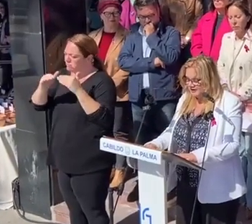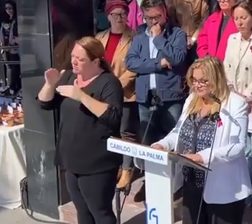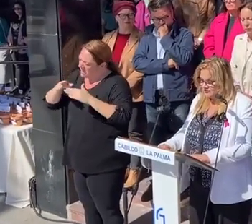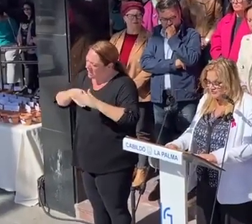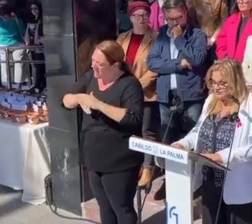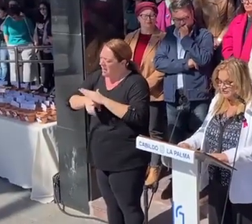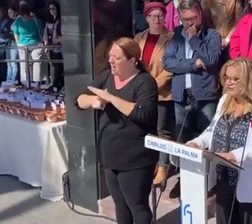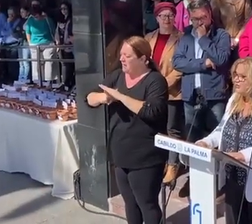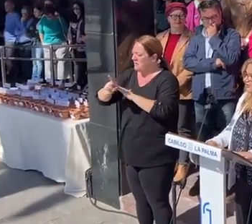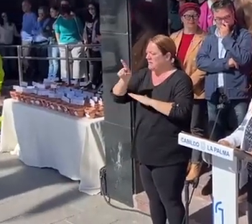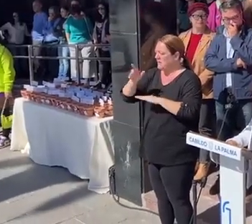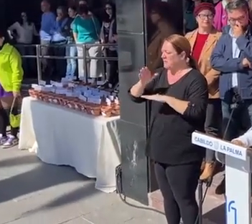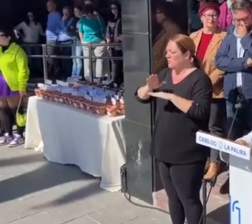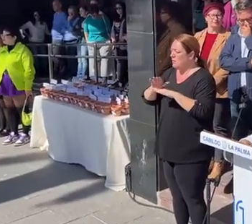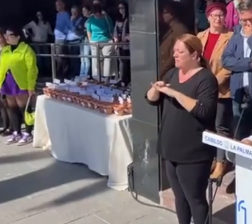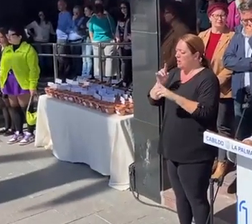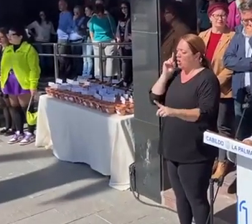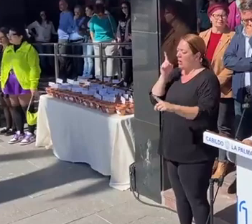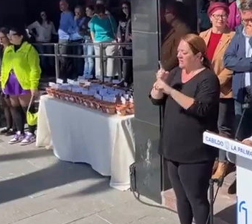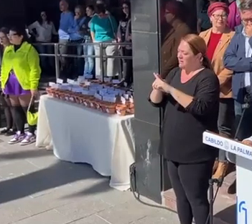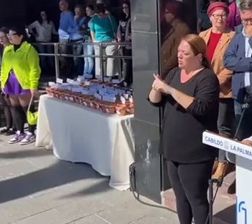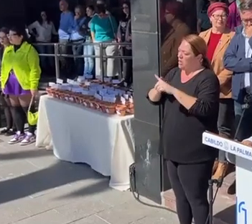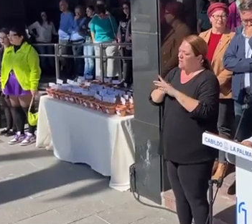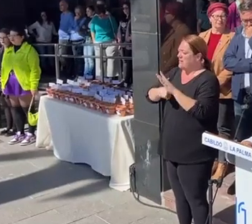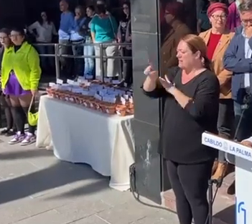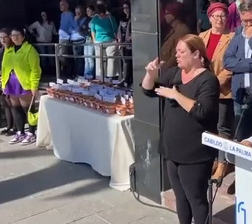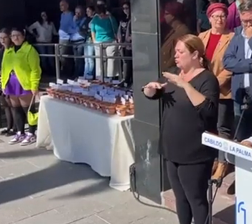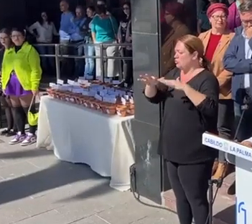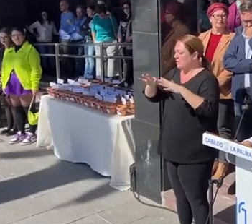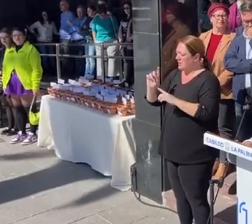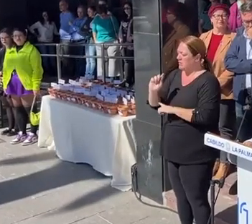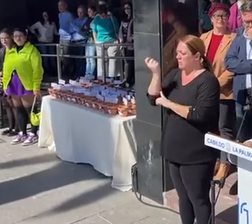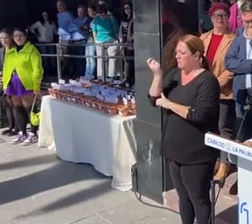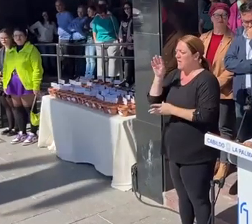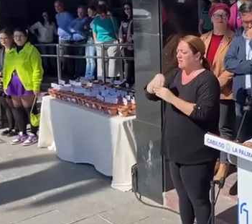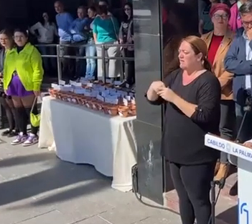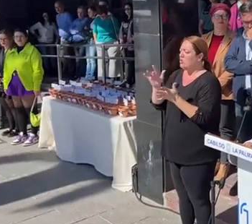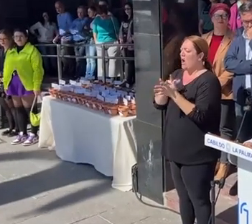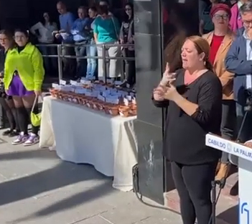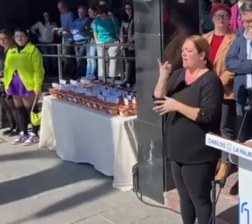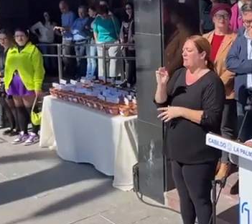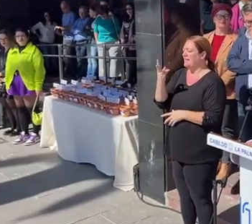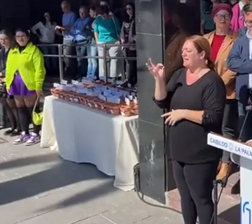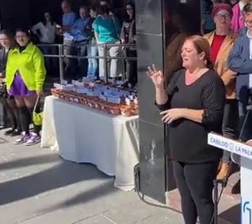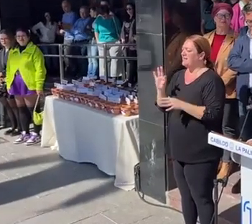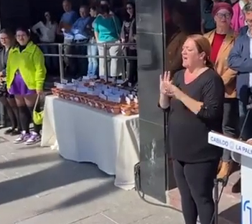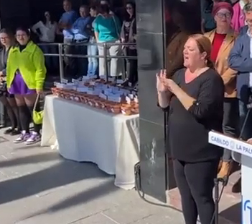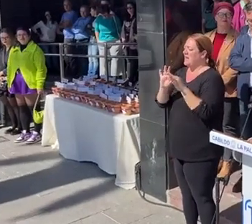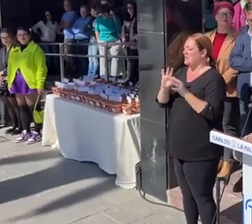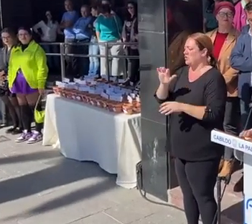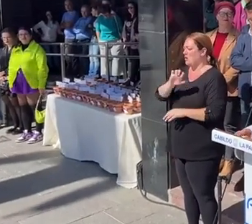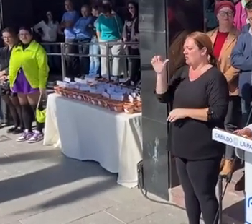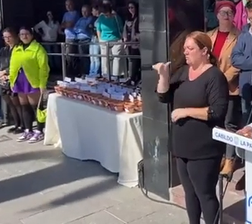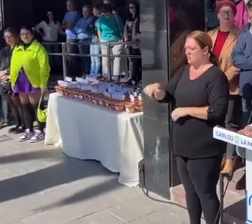más en la constitución de los objetivos de los derechos sostenibles establecidos en la Agenda 2030 de Naciones Unidas.